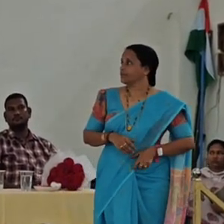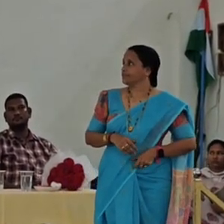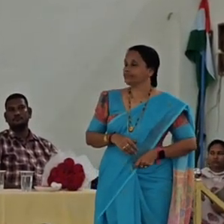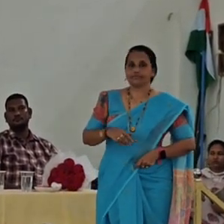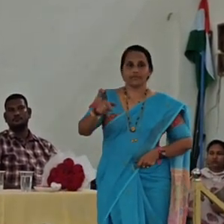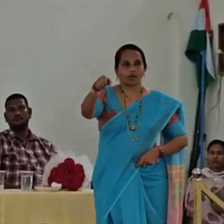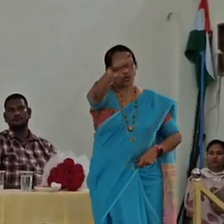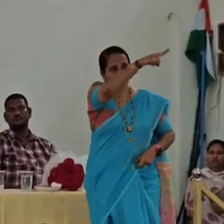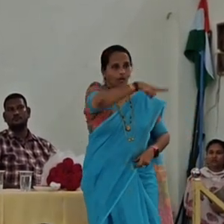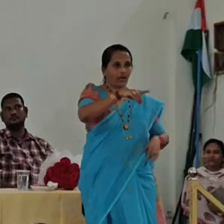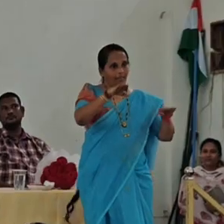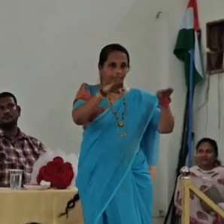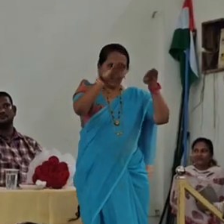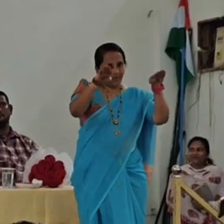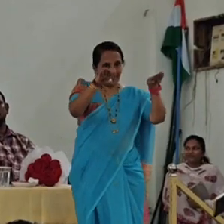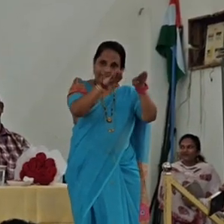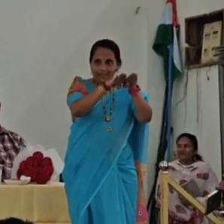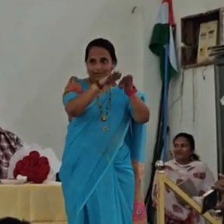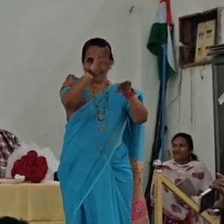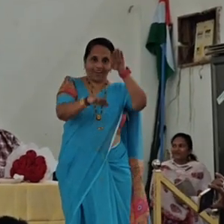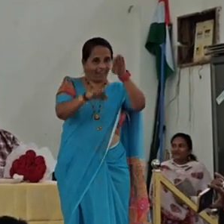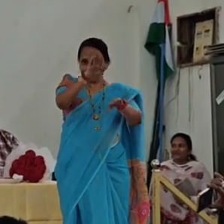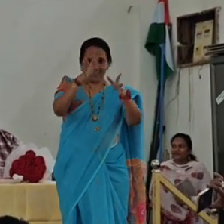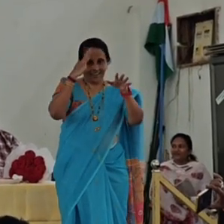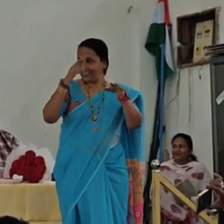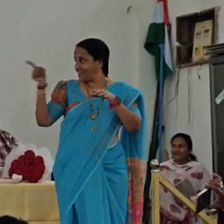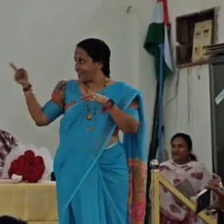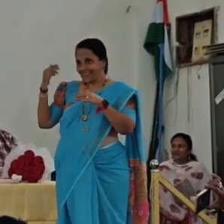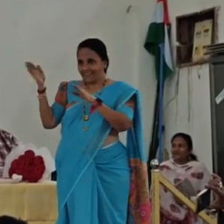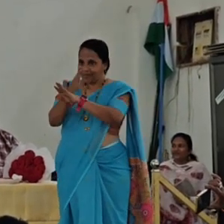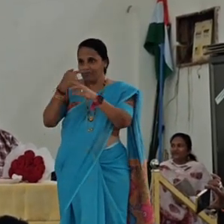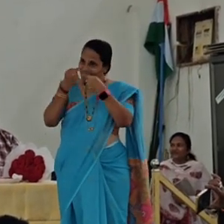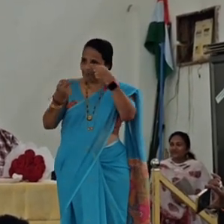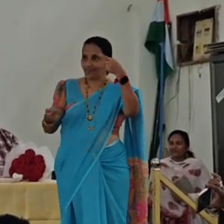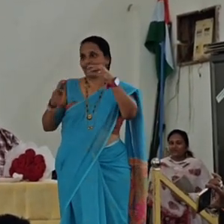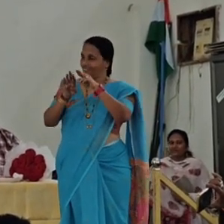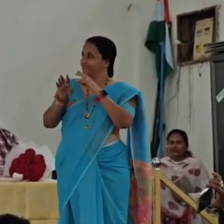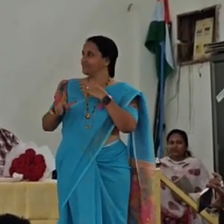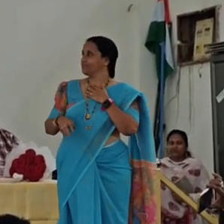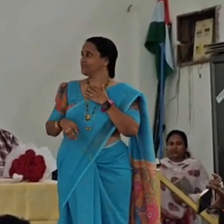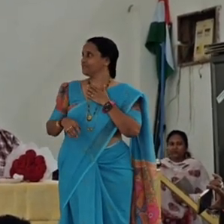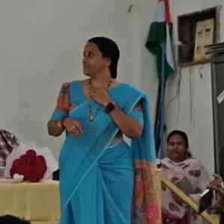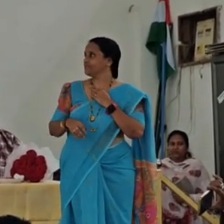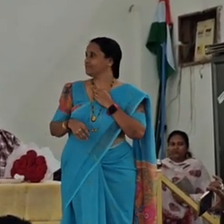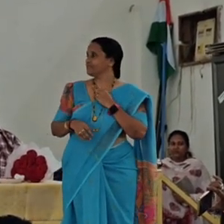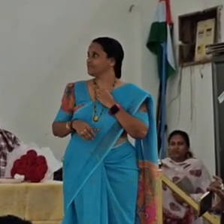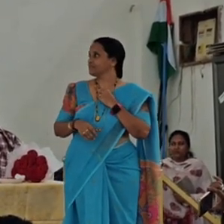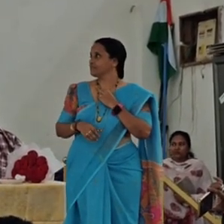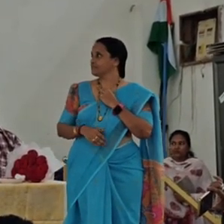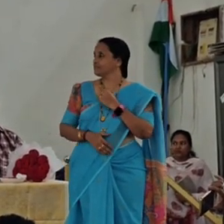సమానంతో చక్కగా చెప్పారు చంద్రశేఖర్ గారు. మనందరం ఈ కార్యక్రమం సందర్భంగా